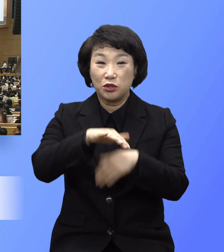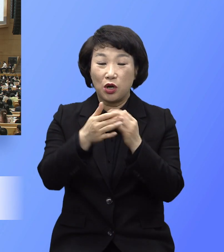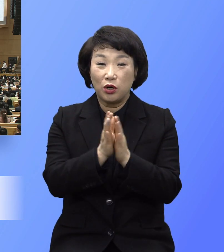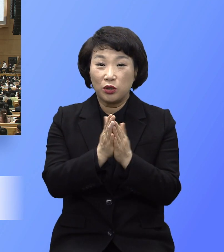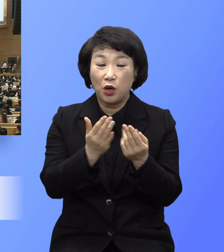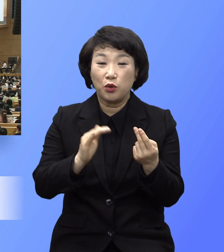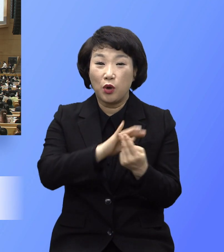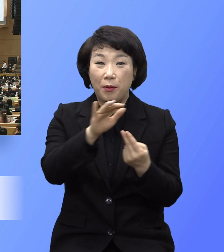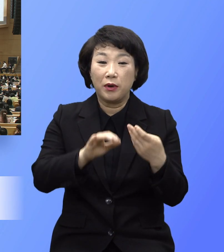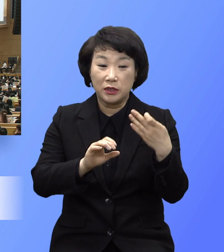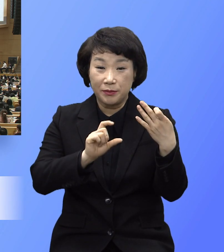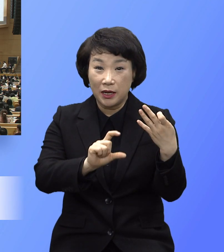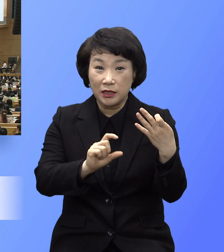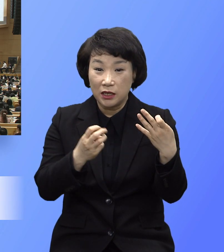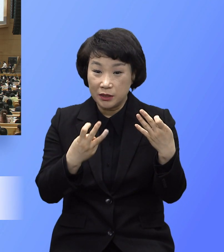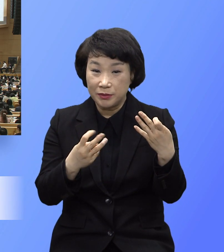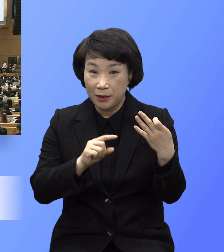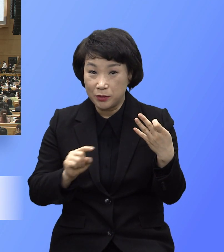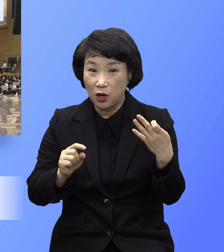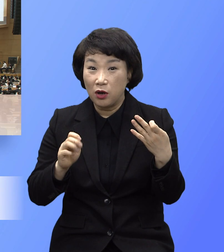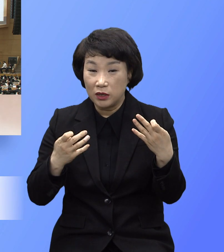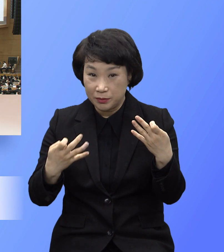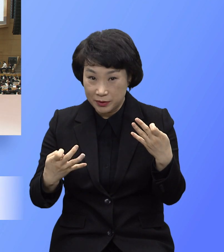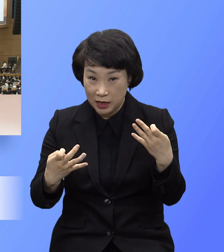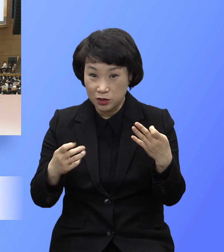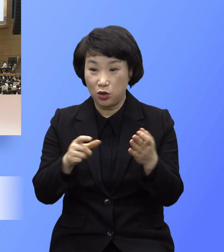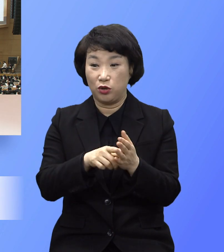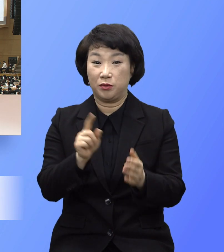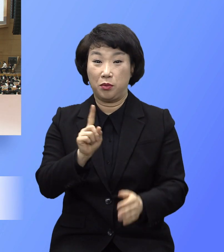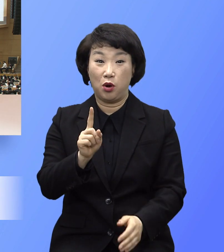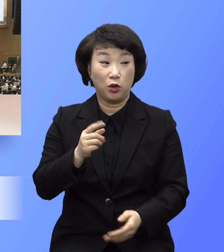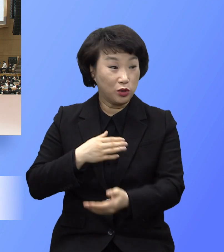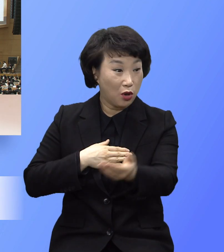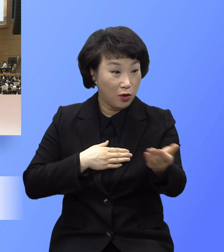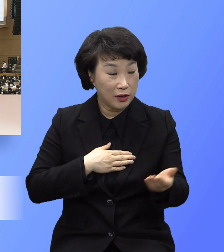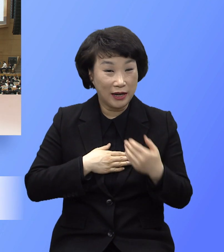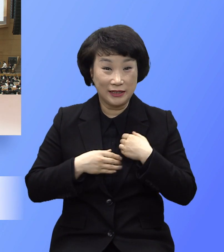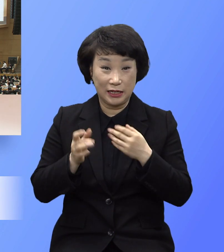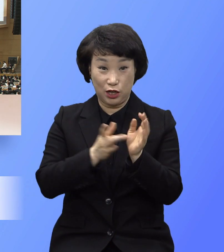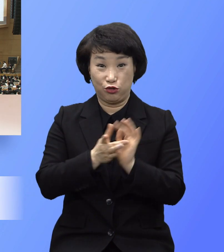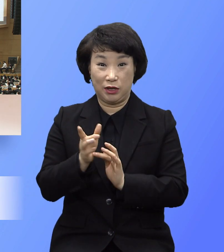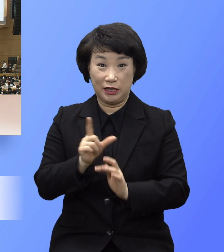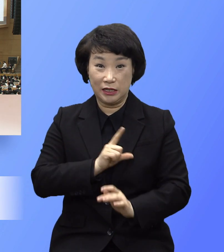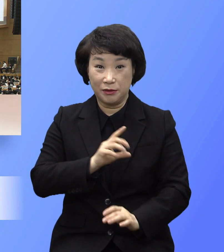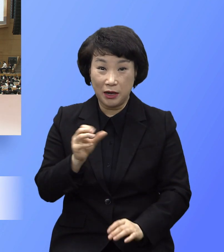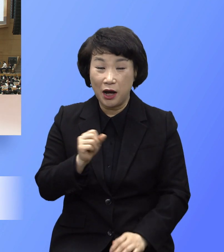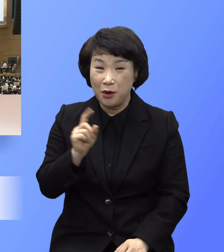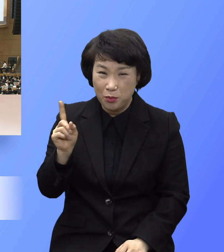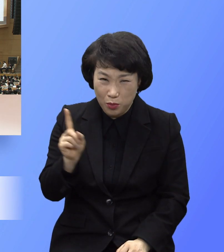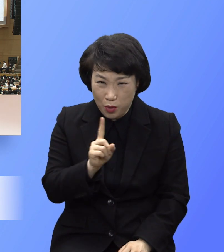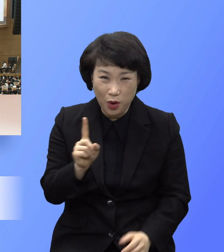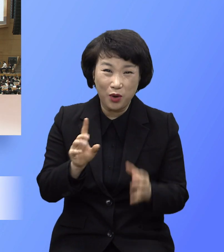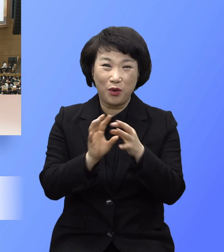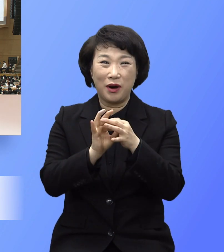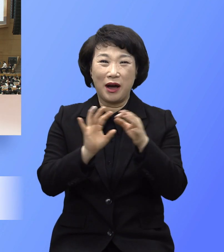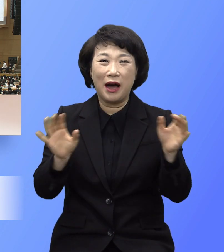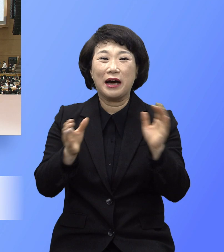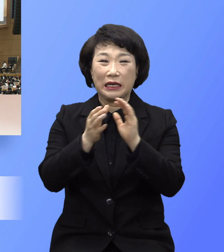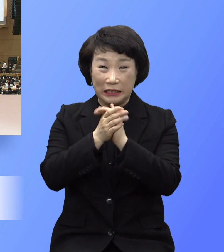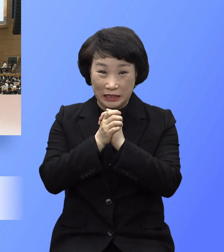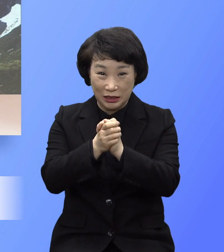요한복음 14장 13절로 14절에 너희가 내 이름으로